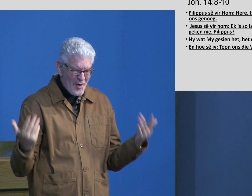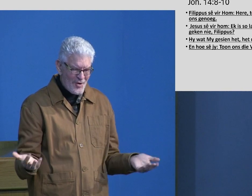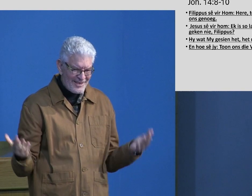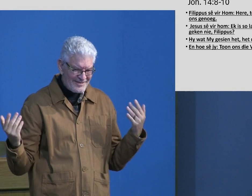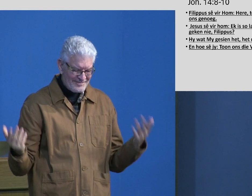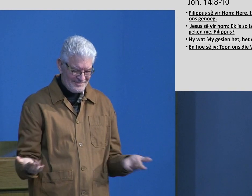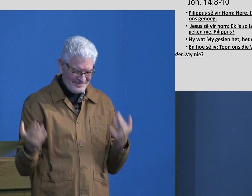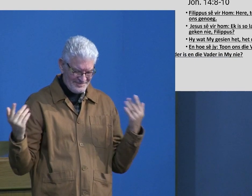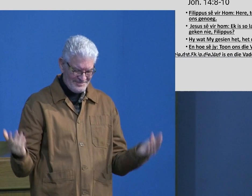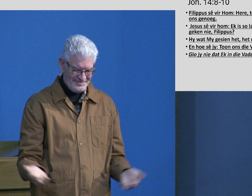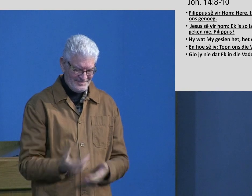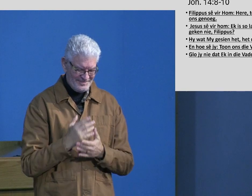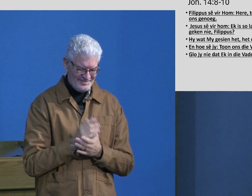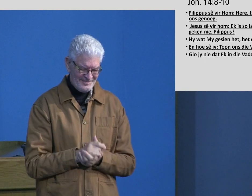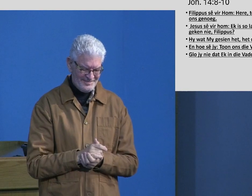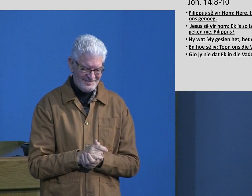wys vir ons die Vader, hoe lyk hy?